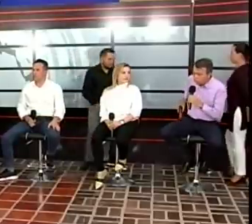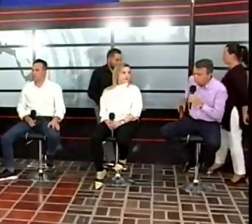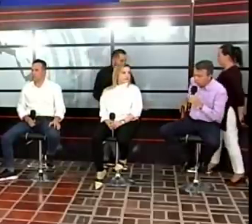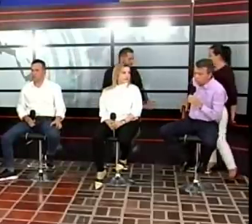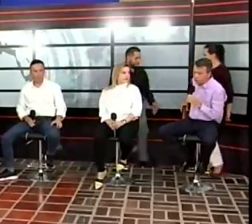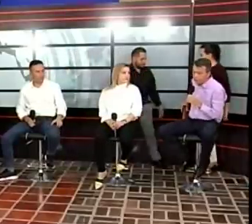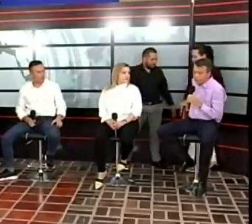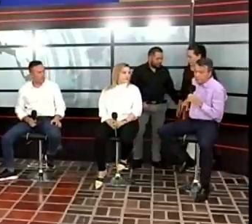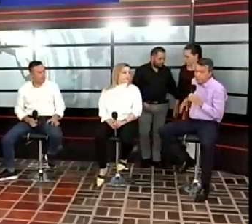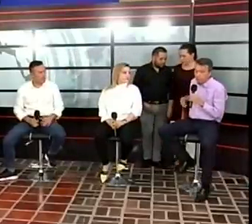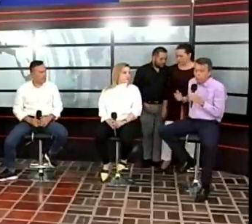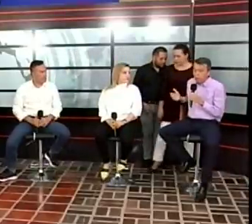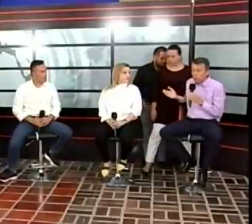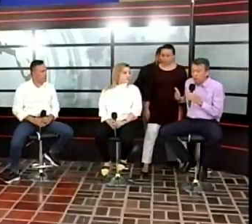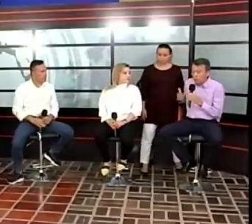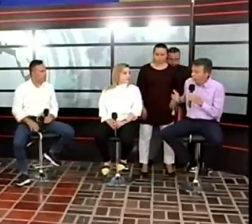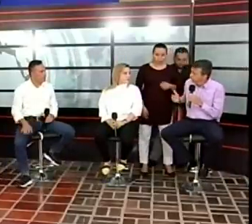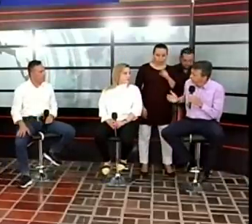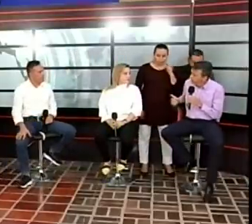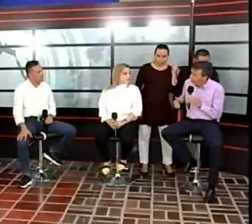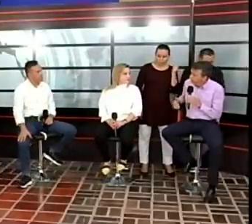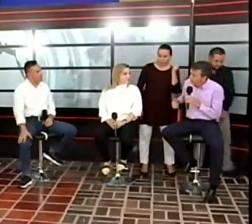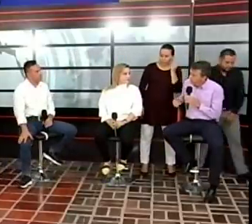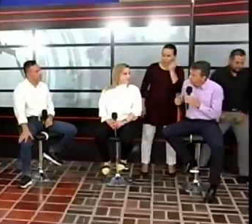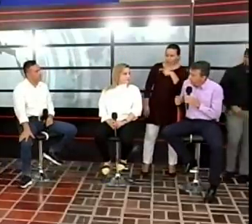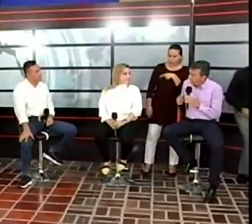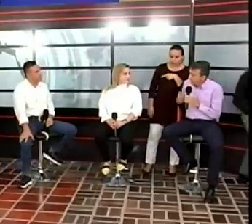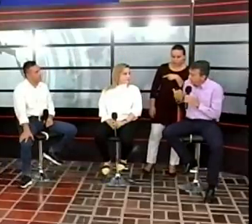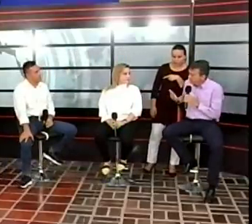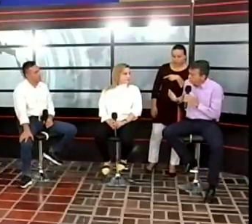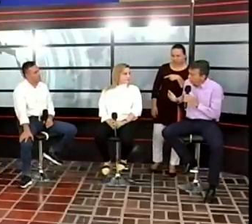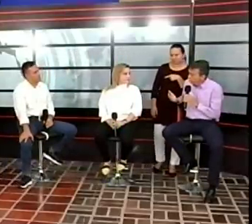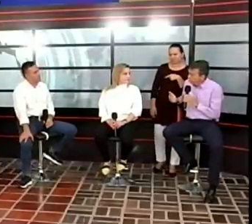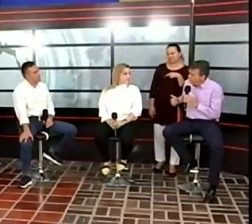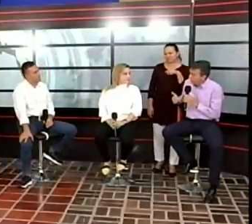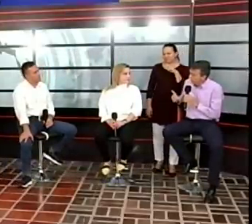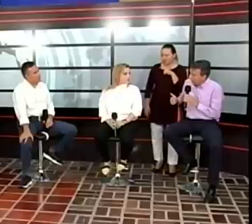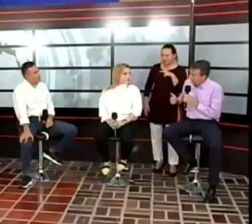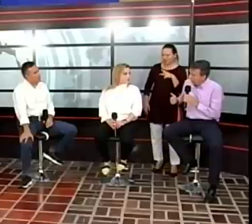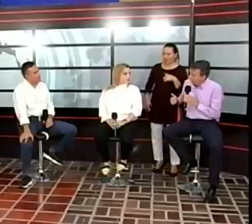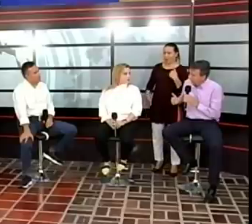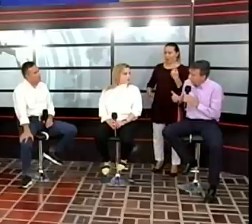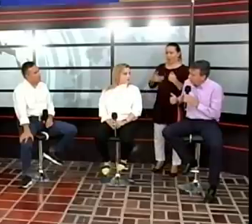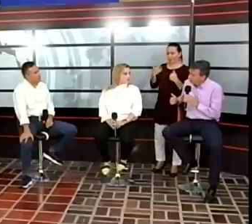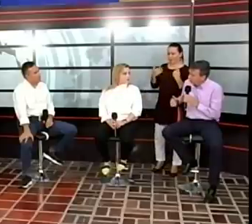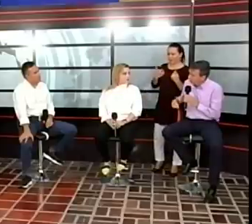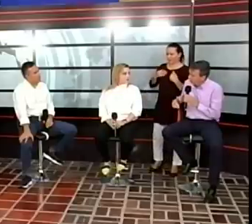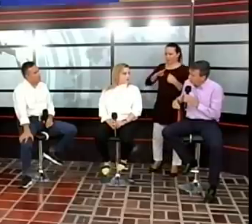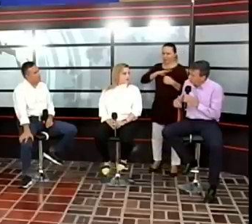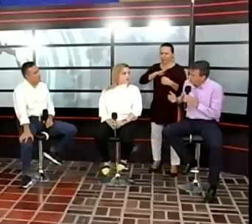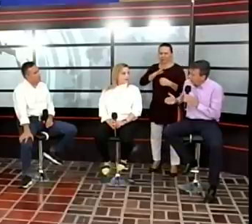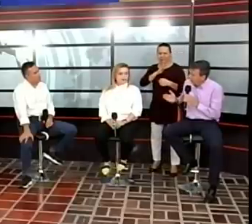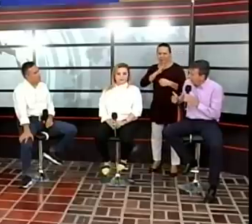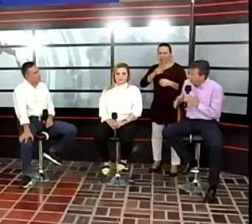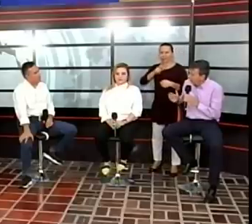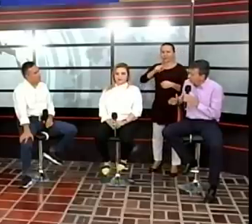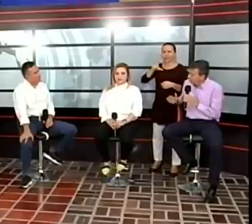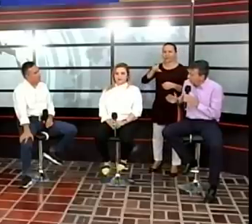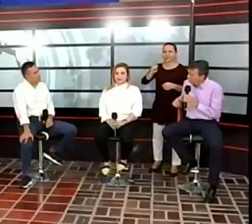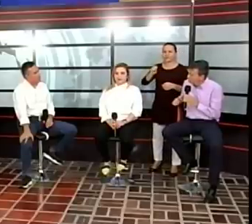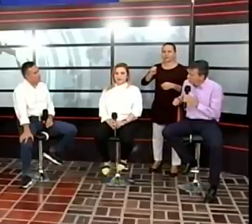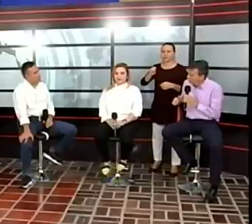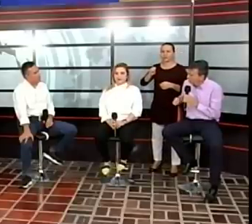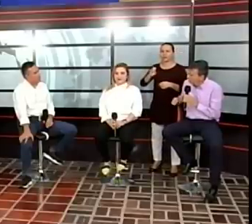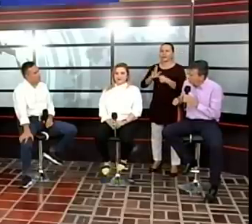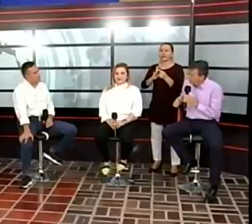Bueno, yo hago esta pregunta. Por lo que yo veo, está más contento con la alcaldía de Gallo usted que la misma señora